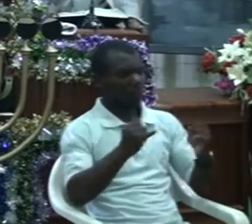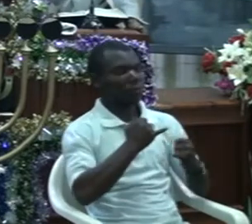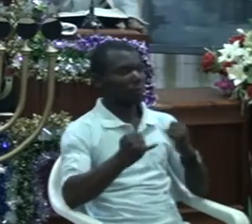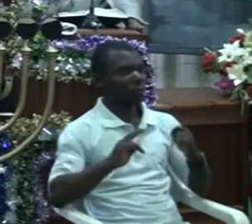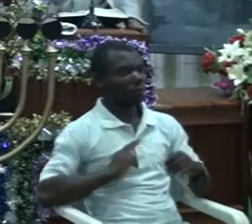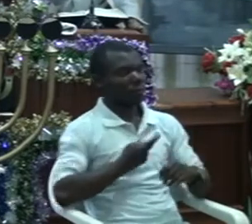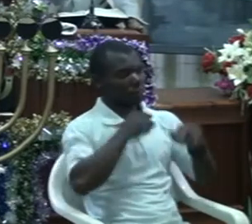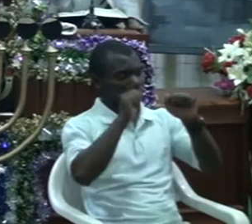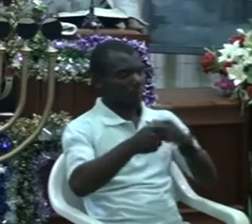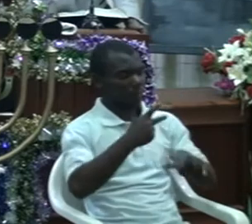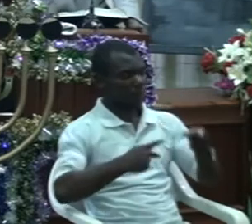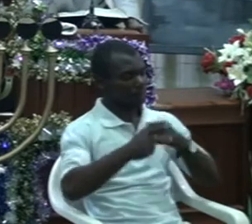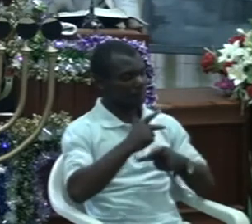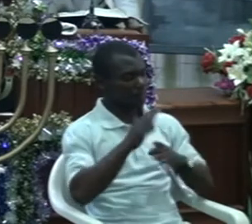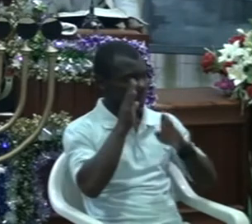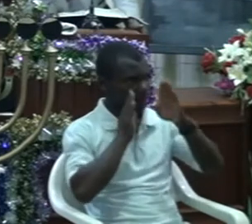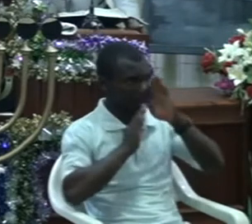Nous devrions venir l'implorer.